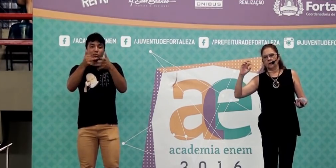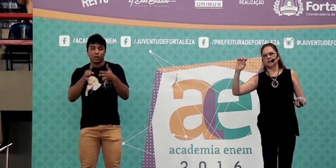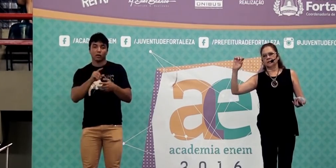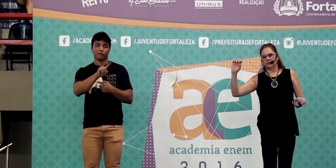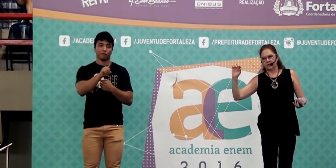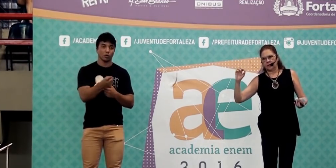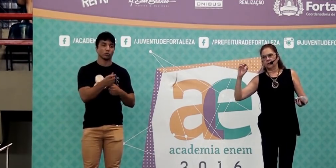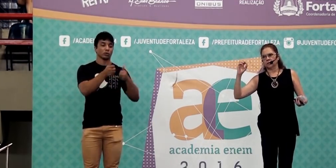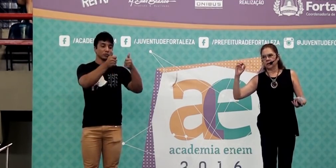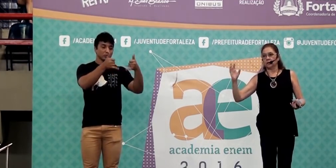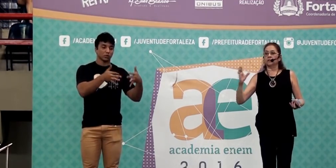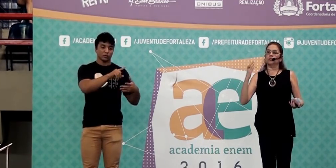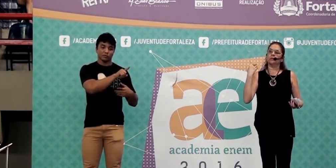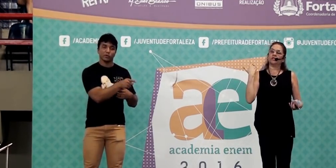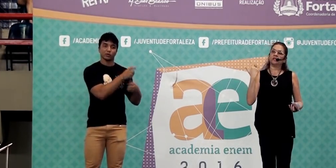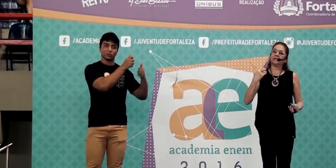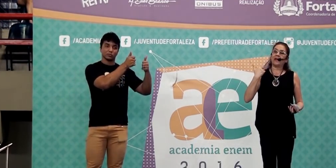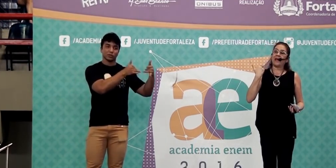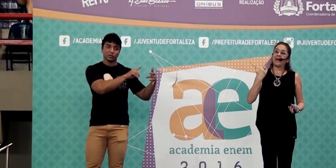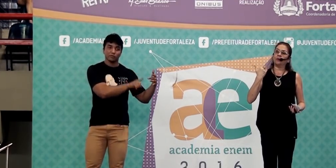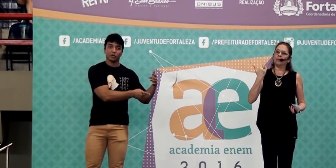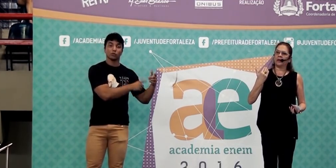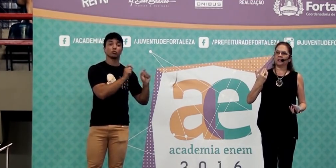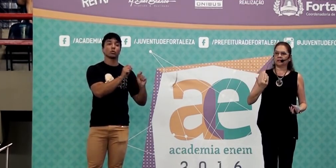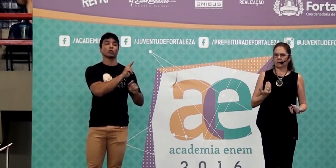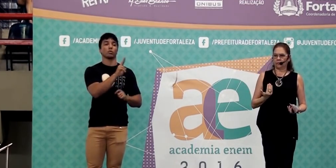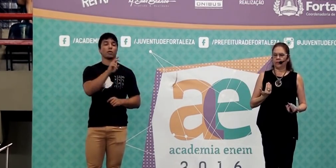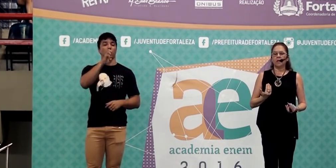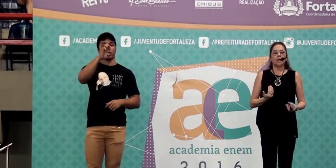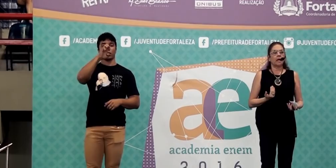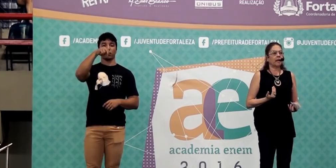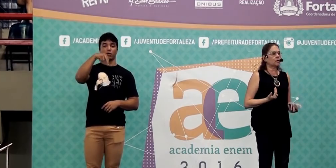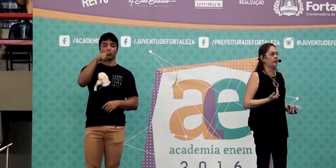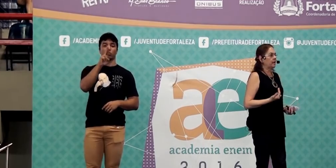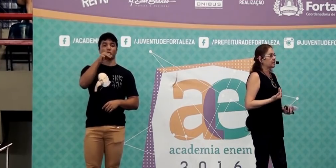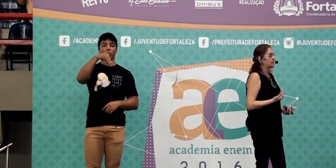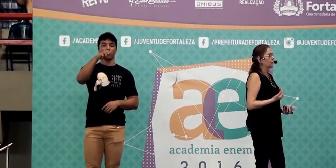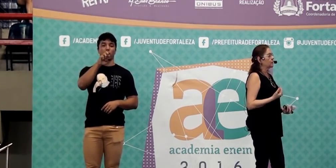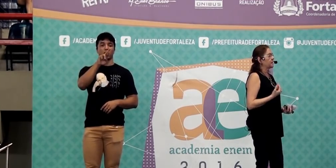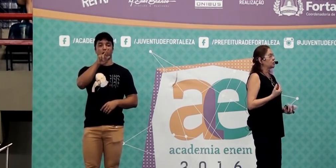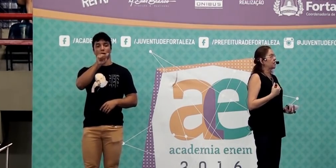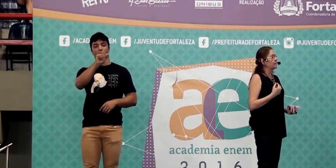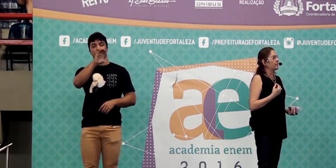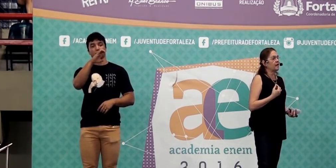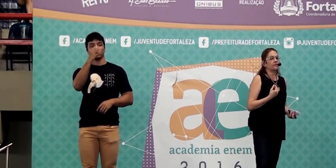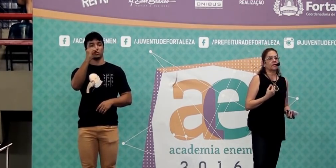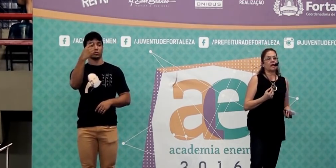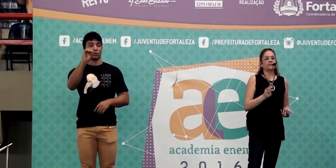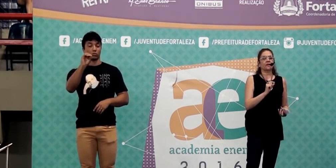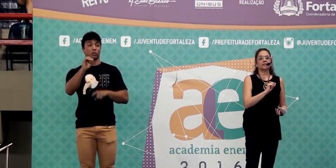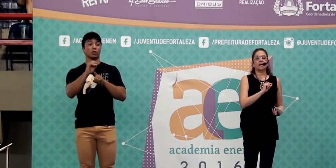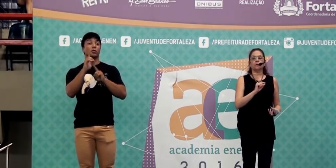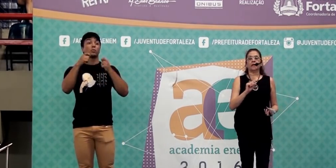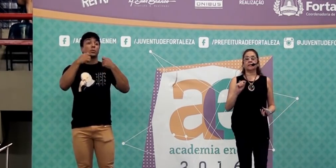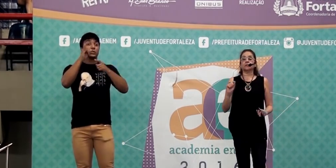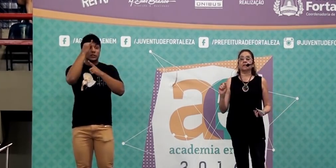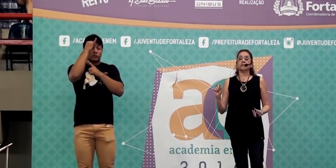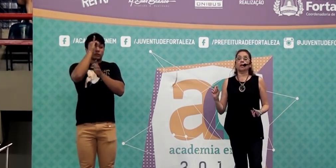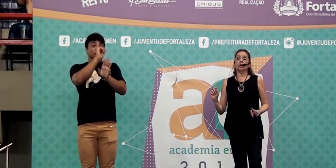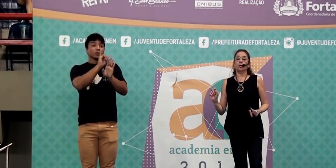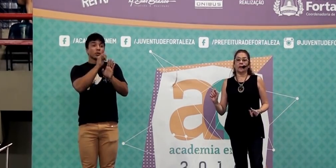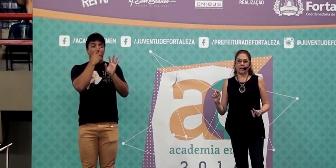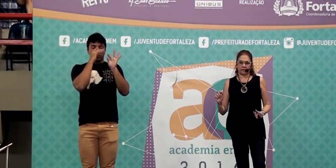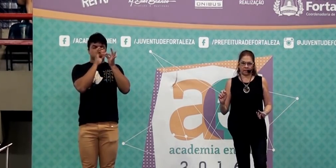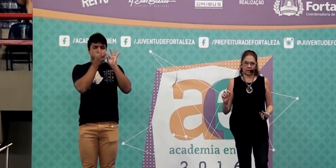outra coisa, vírgula, outra coisa? O nome disso é enumeração. Enumeração, vocês devem evitar fazer